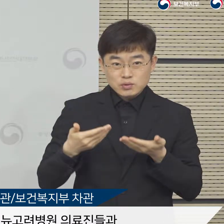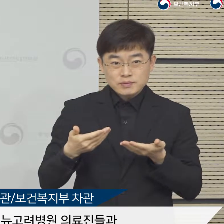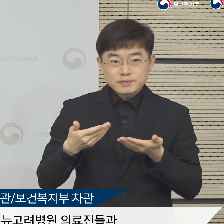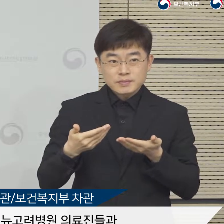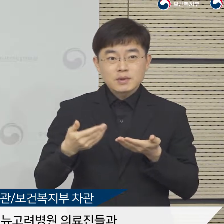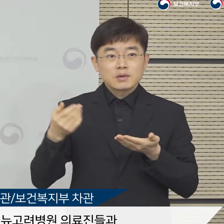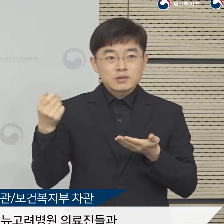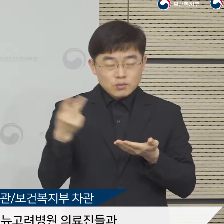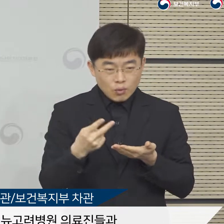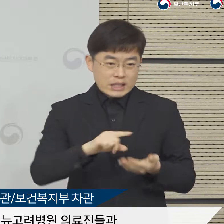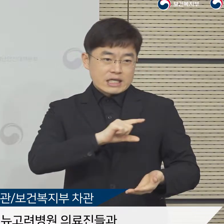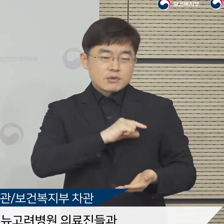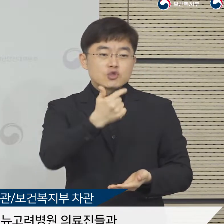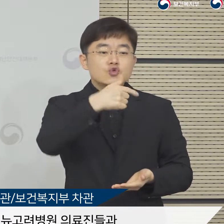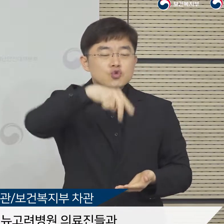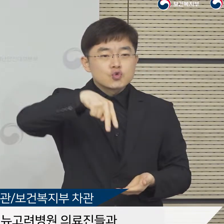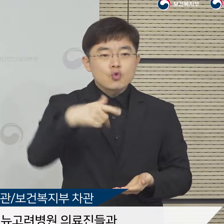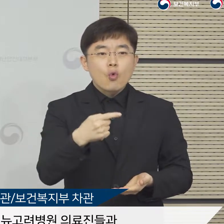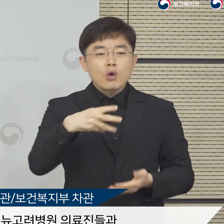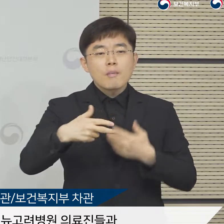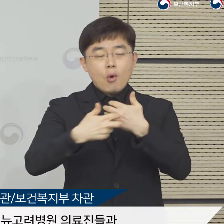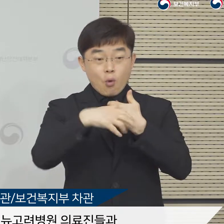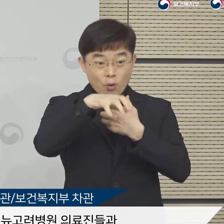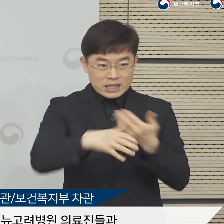애써주시는 뉴고려병원 의료진들과